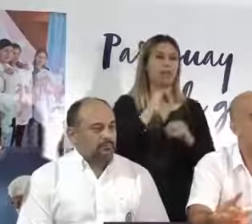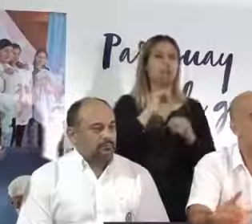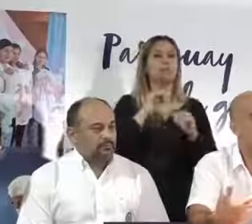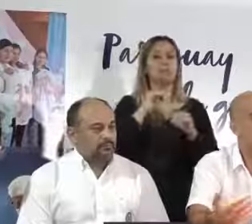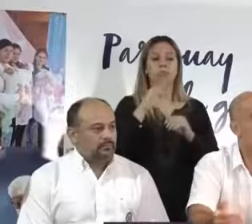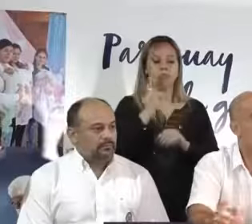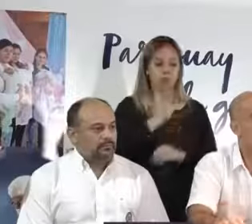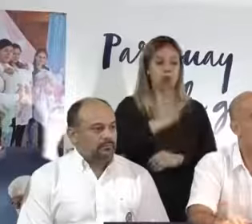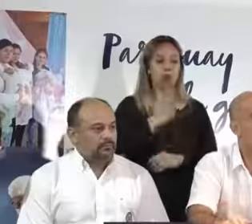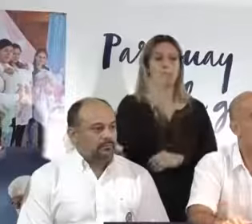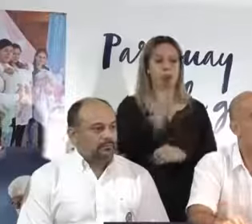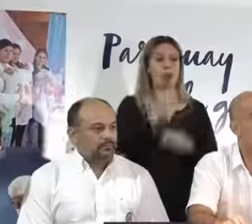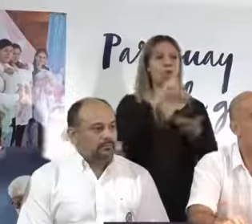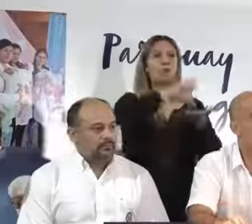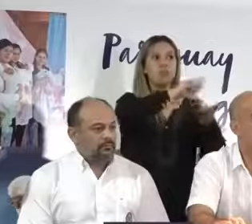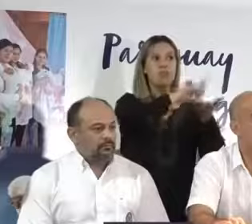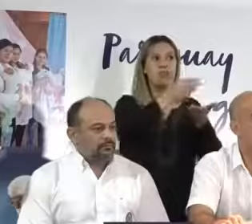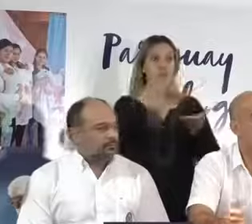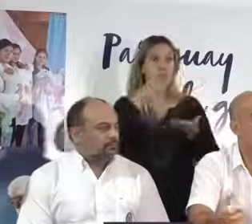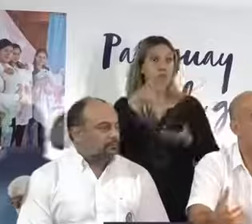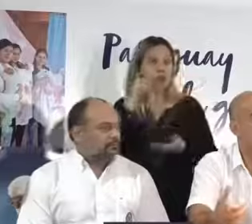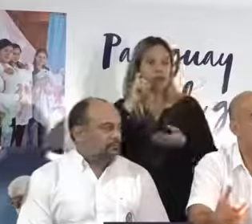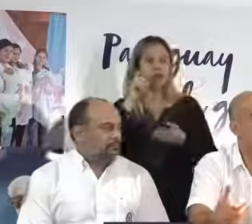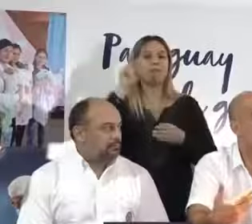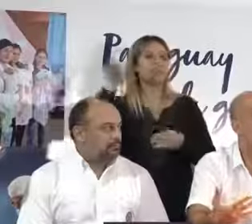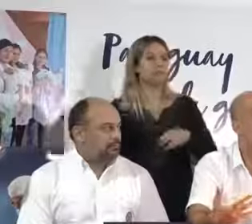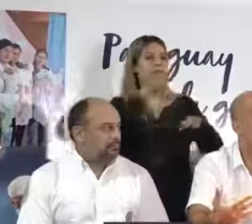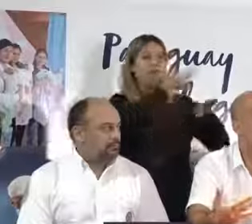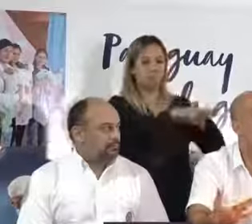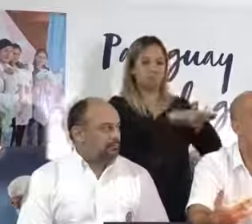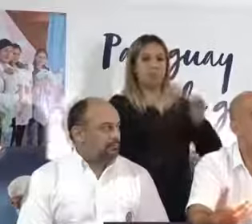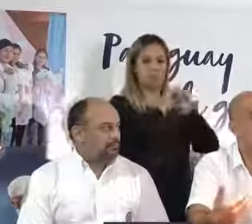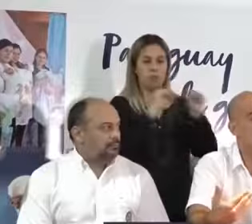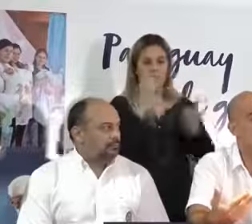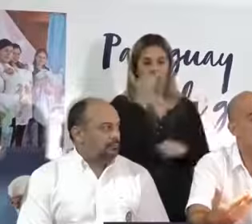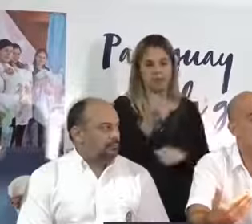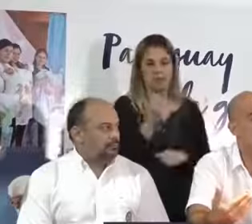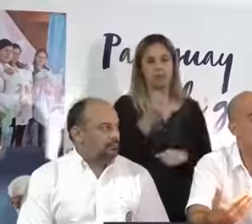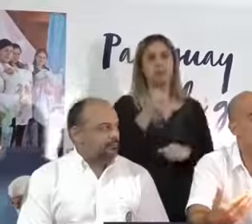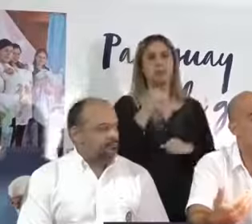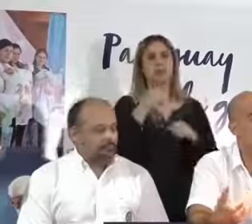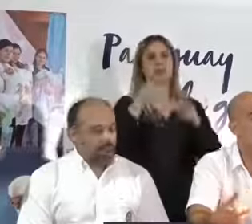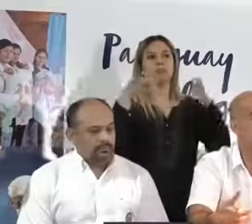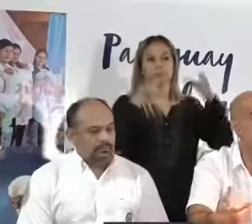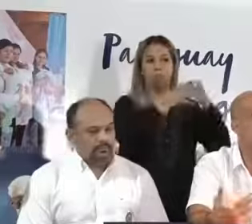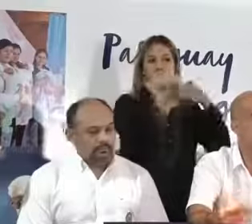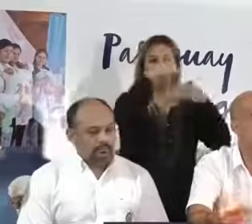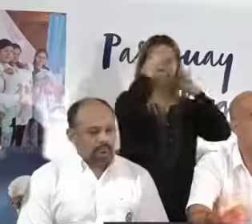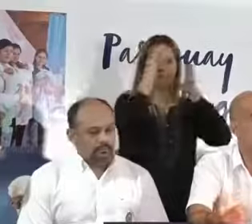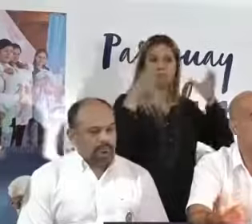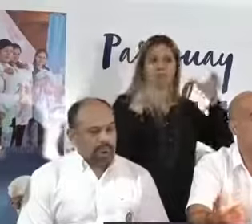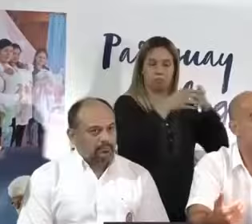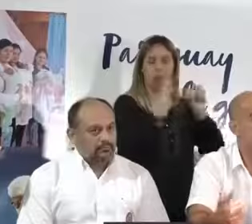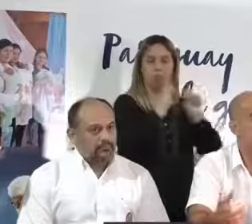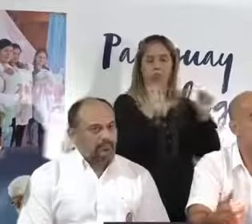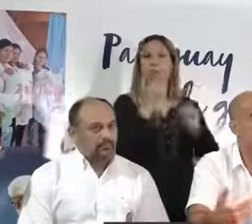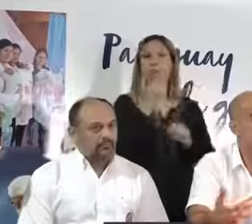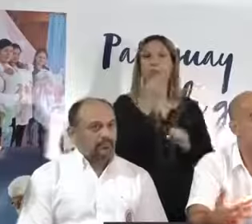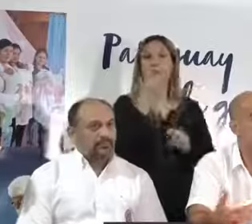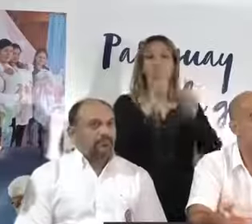estamos previendo lugares donde puede haber personas que estén en recuperación o en aislamiento pertinente, incluso